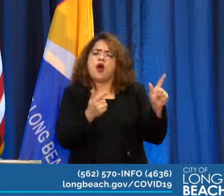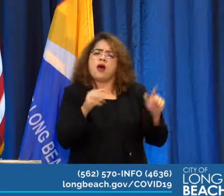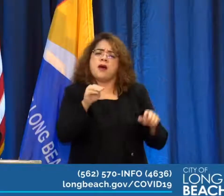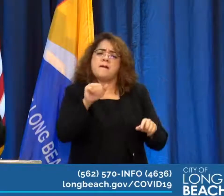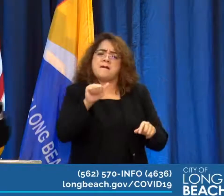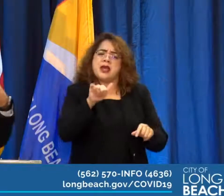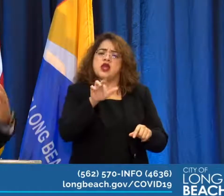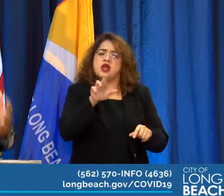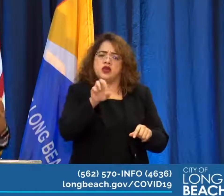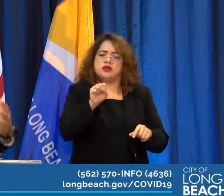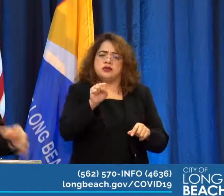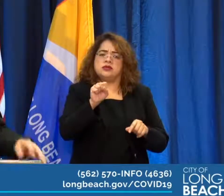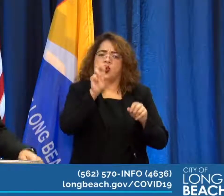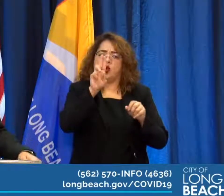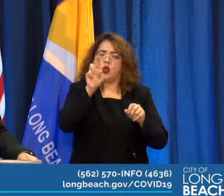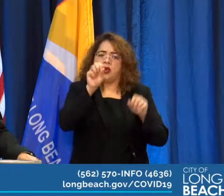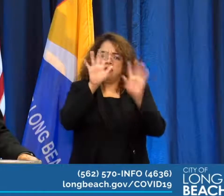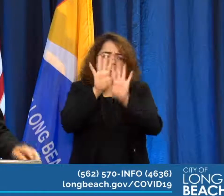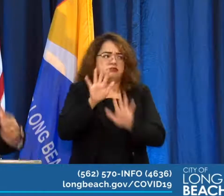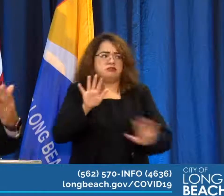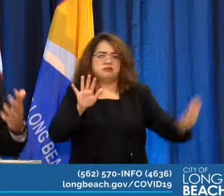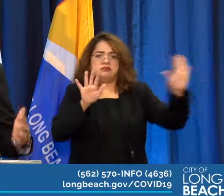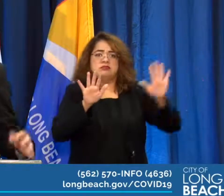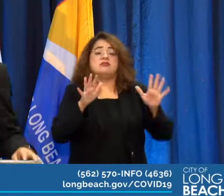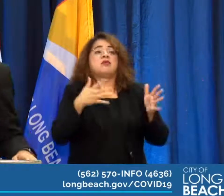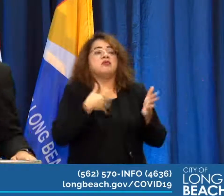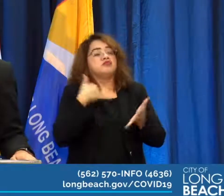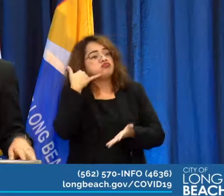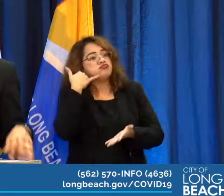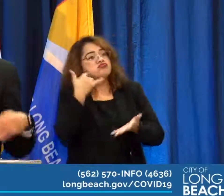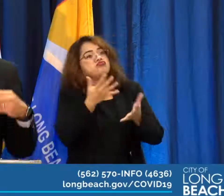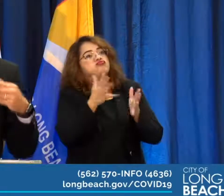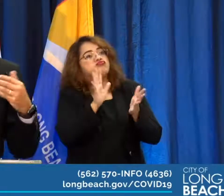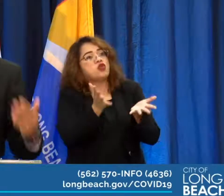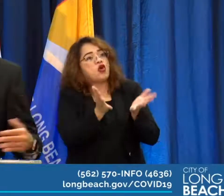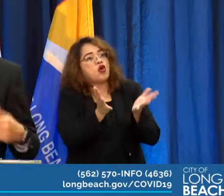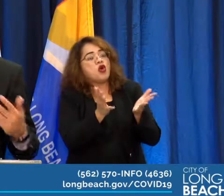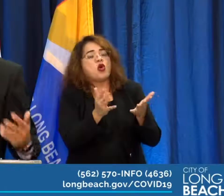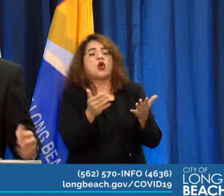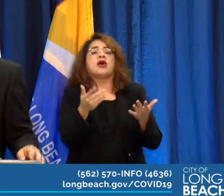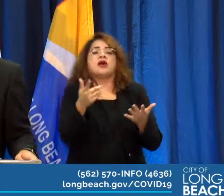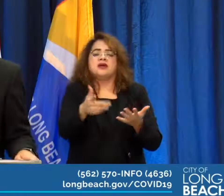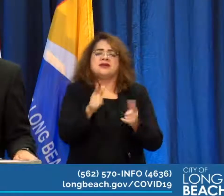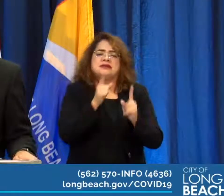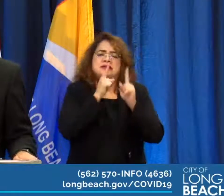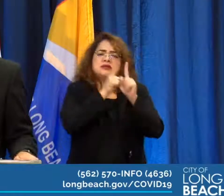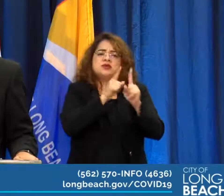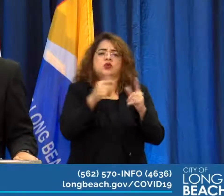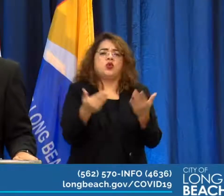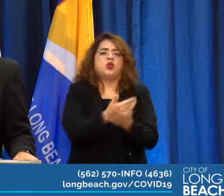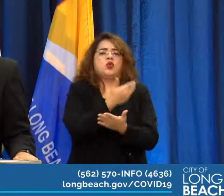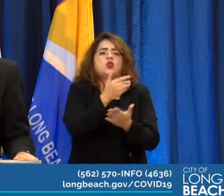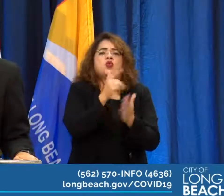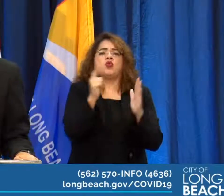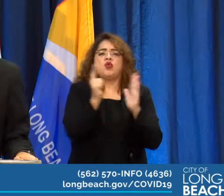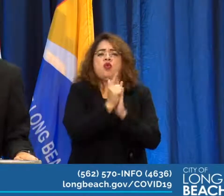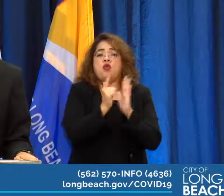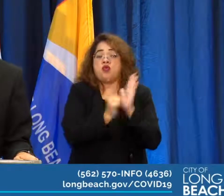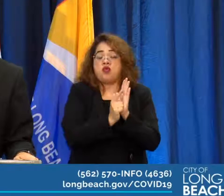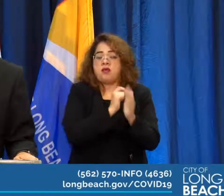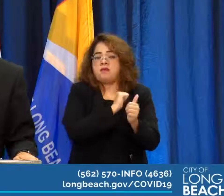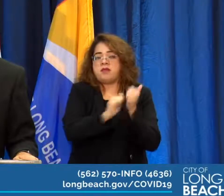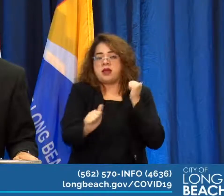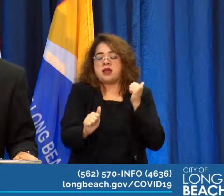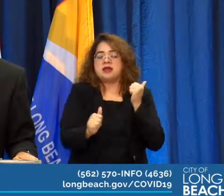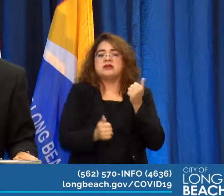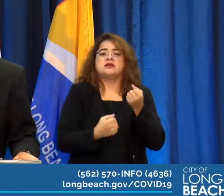tener una ley que va a tener dinero y apoyo para ciudades para que podamos ayudar